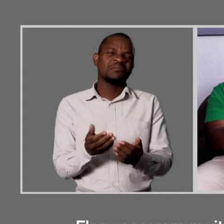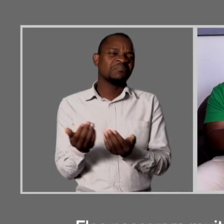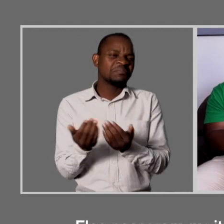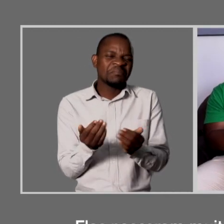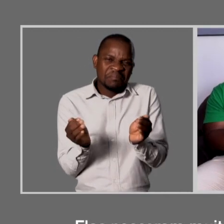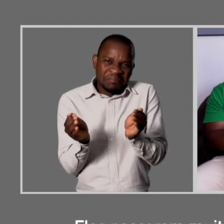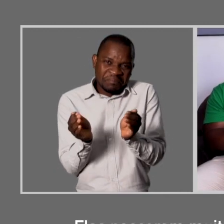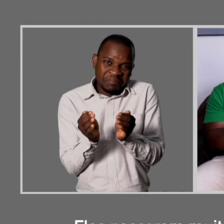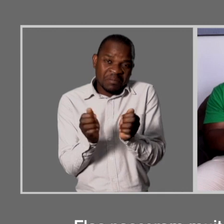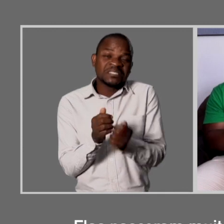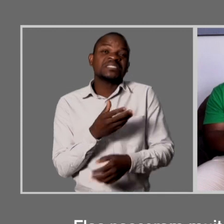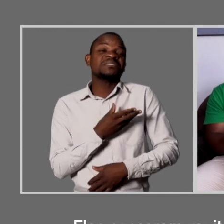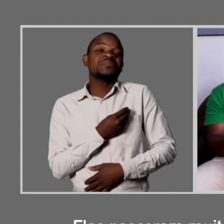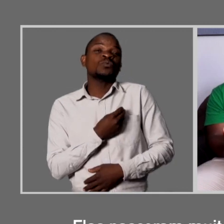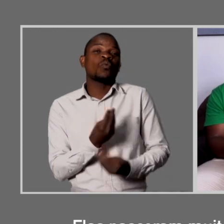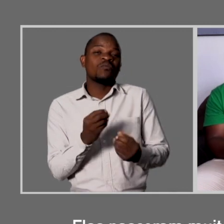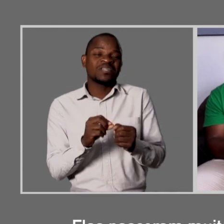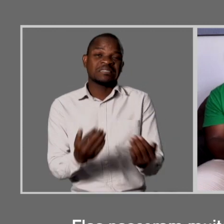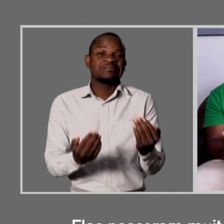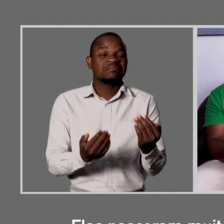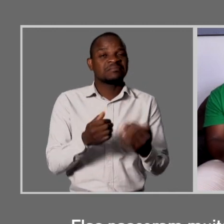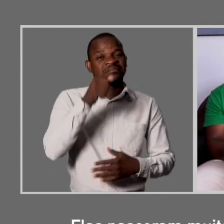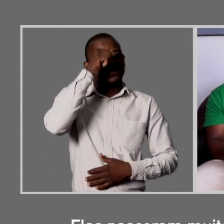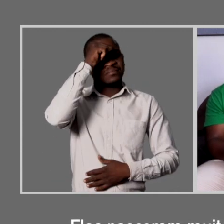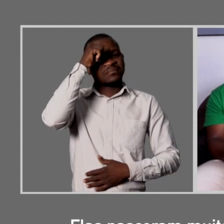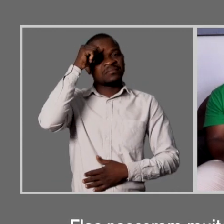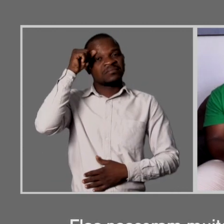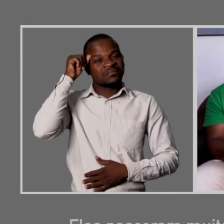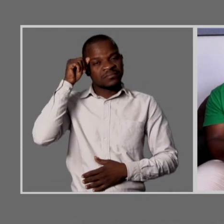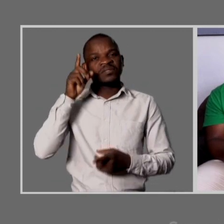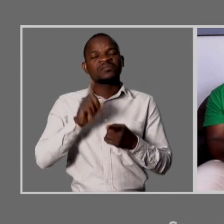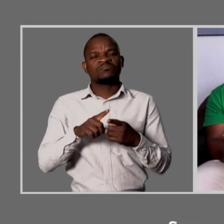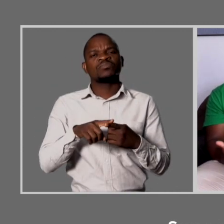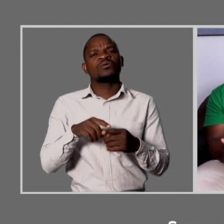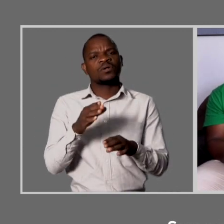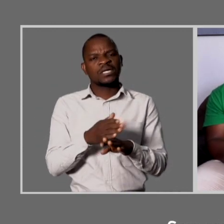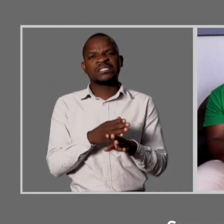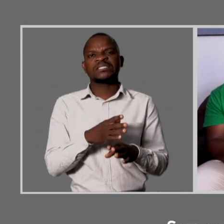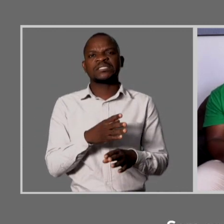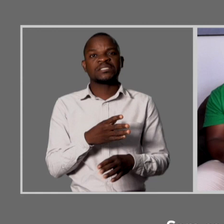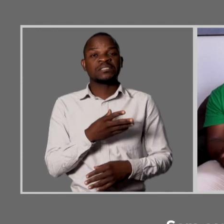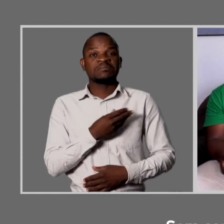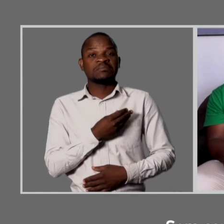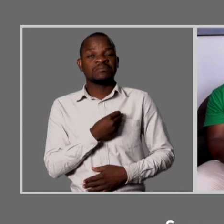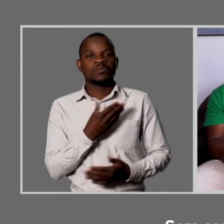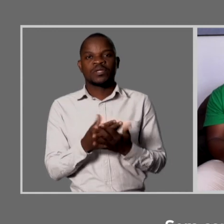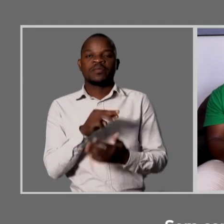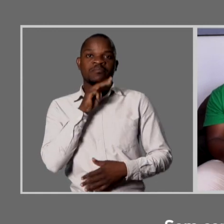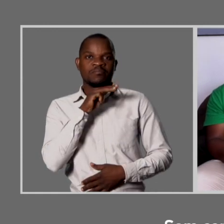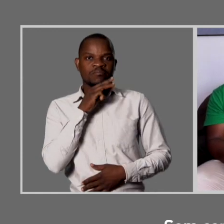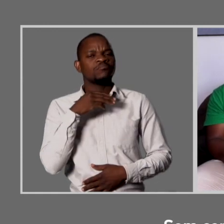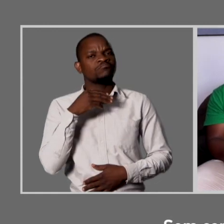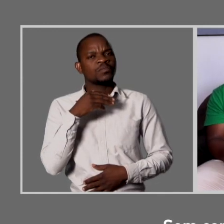pequenas mesmo, que até dava medo de chegar perto para segurar elas. Sem contar que também tínhamos aquele problema